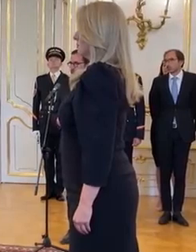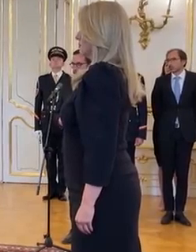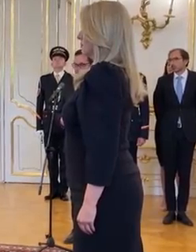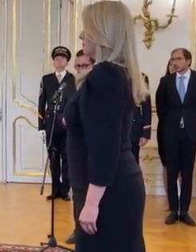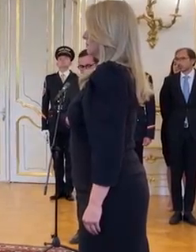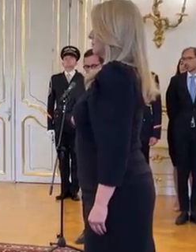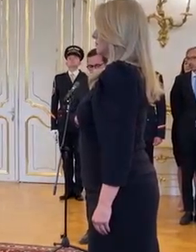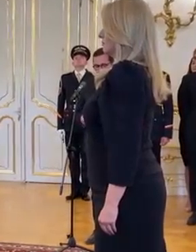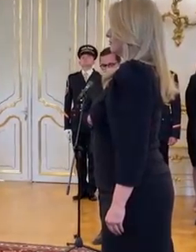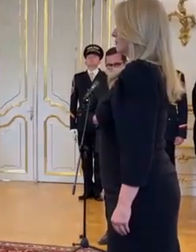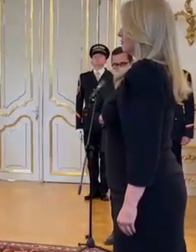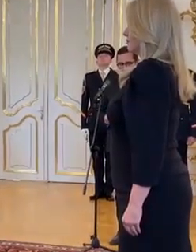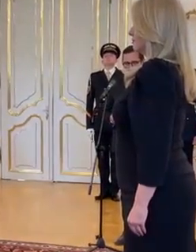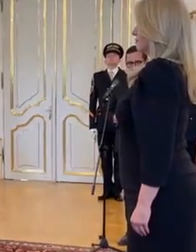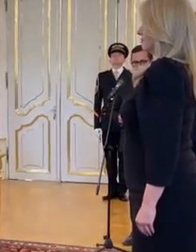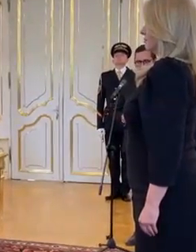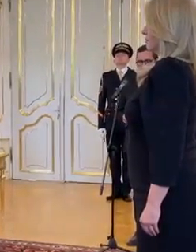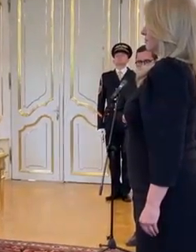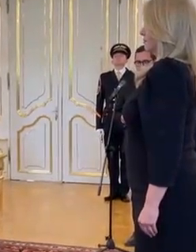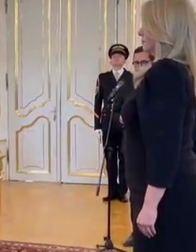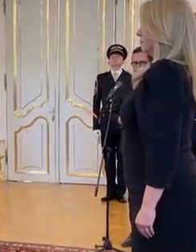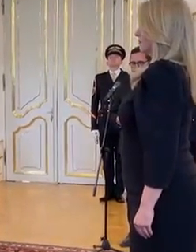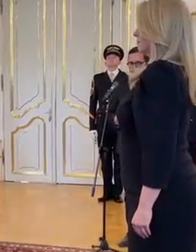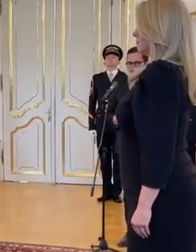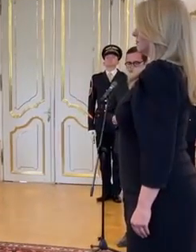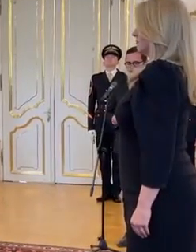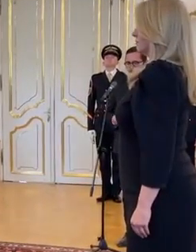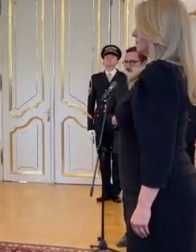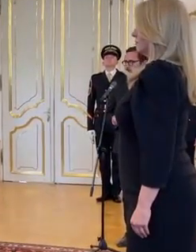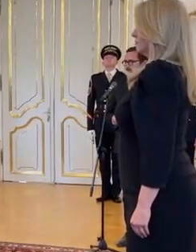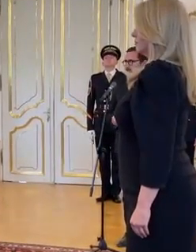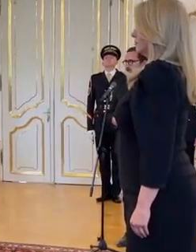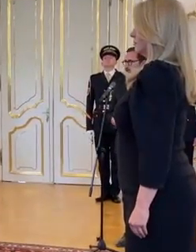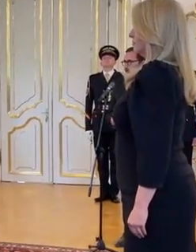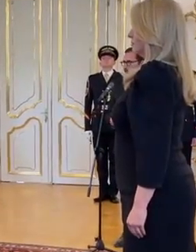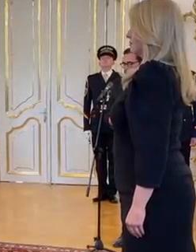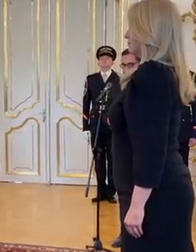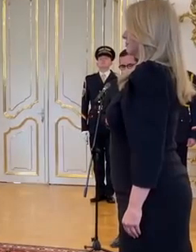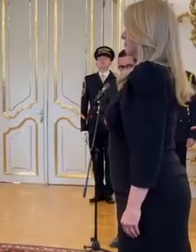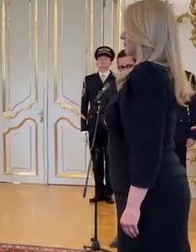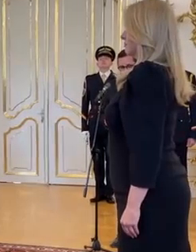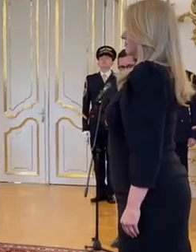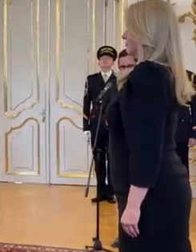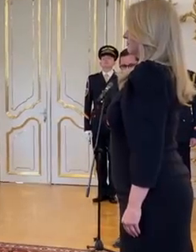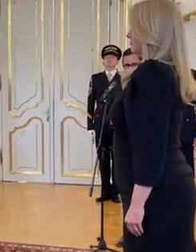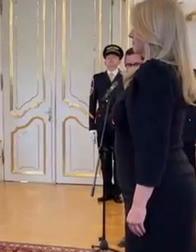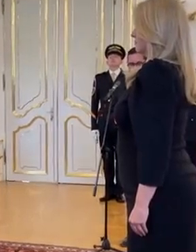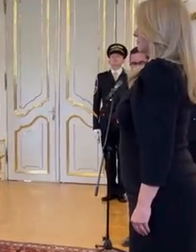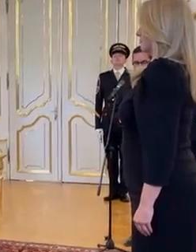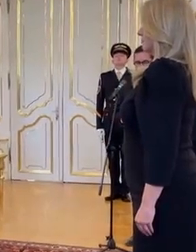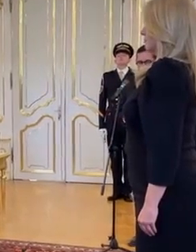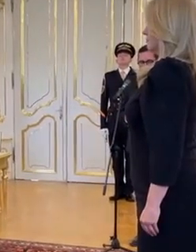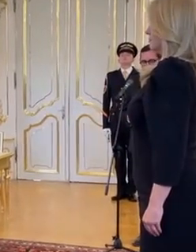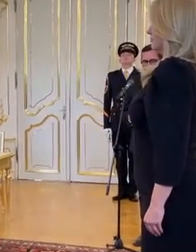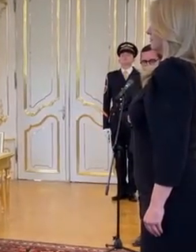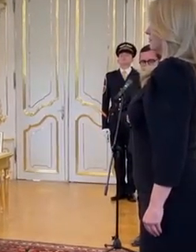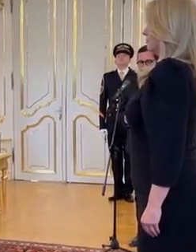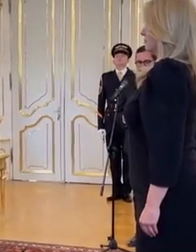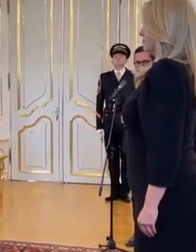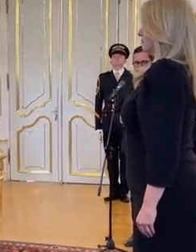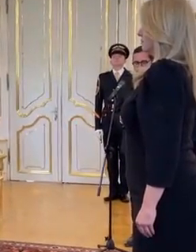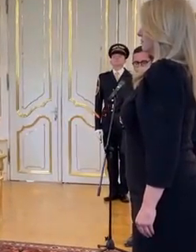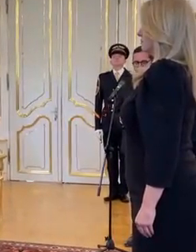ministerka spravodlivosti, vážený pán minister zahraničných vecí a európskych záležitostí, vážený pán minister školstva,